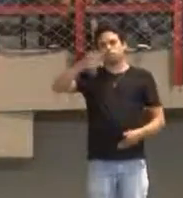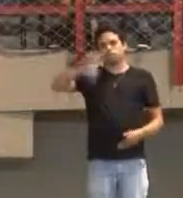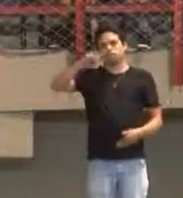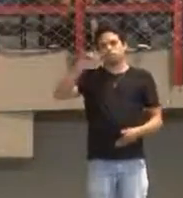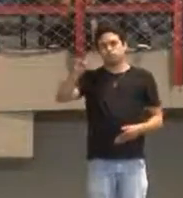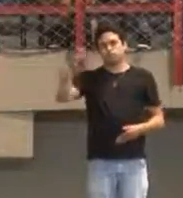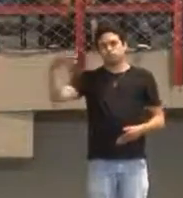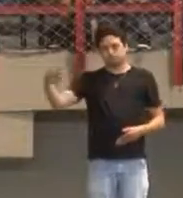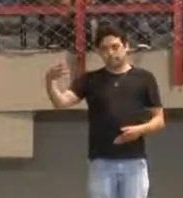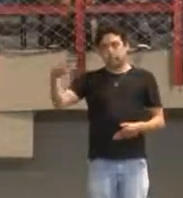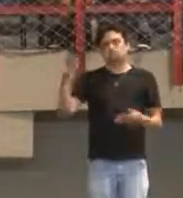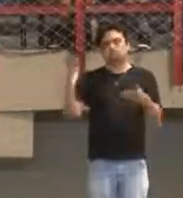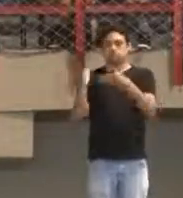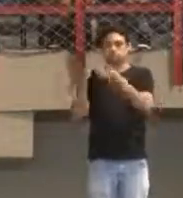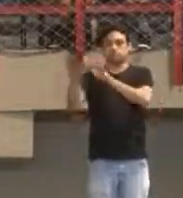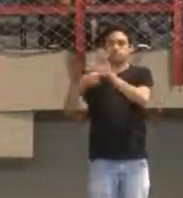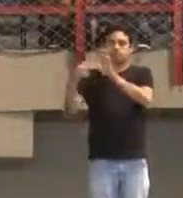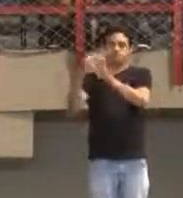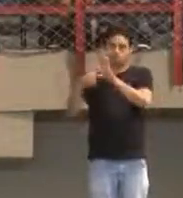1893, bote a data.